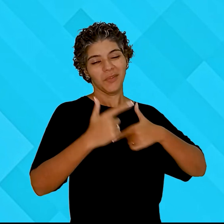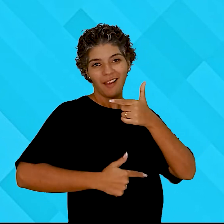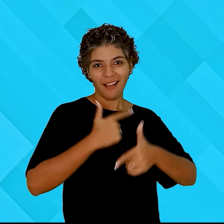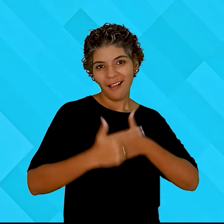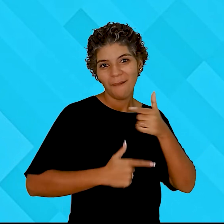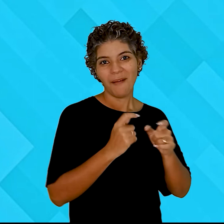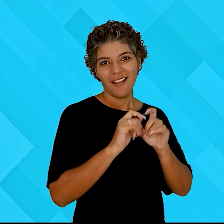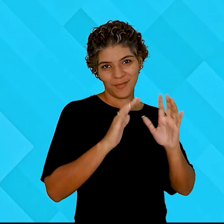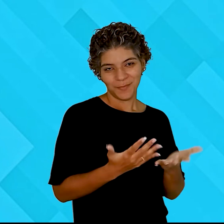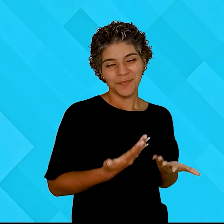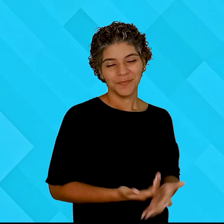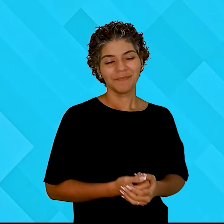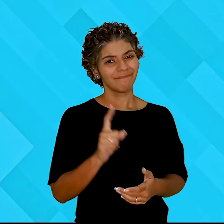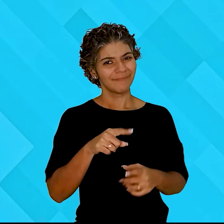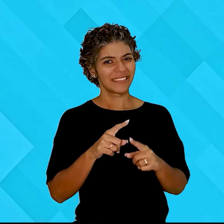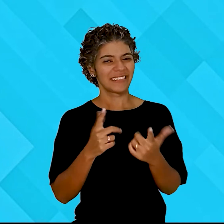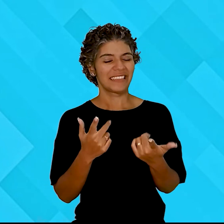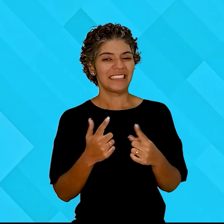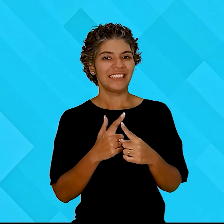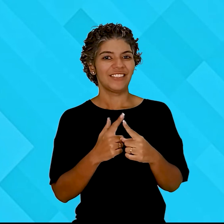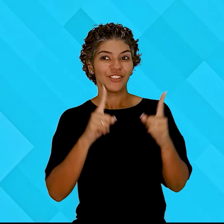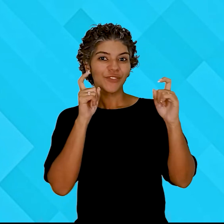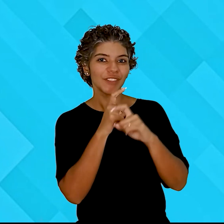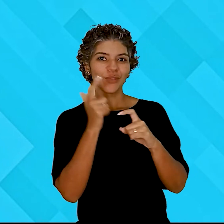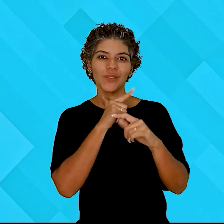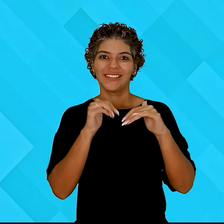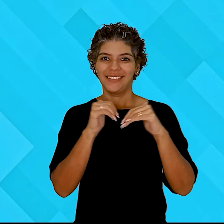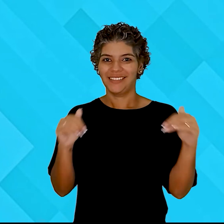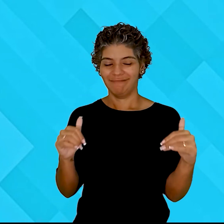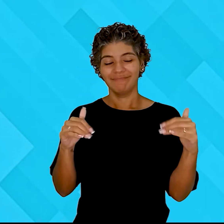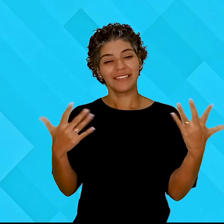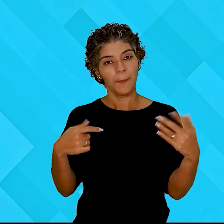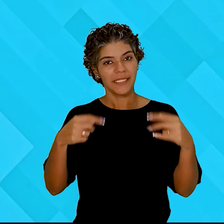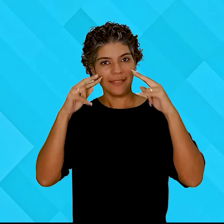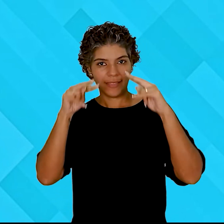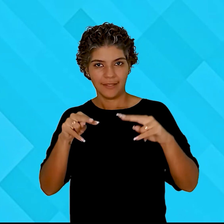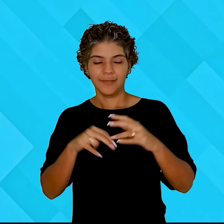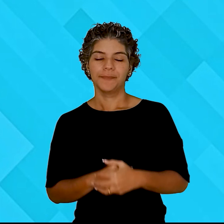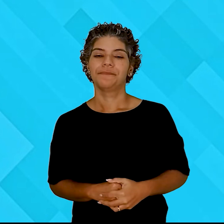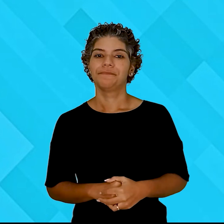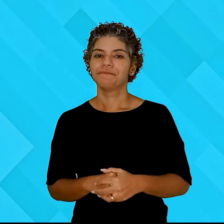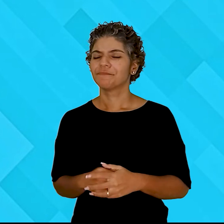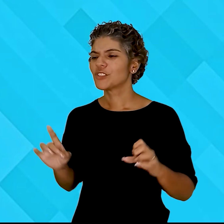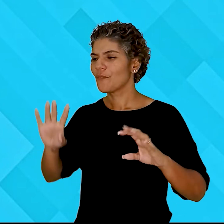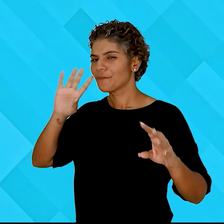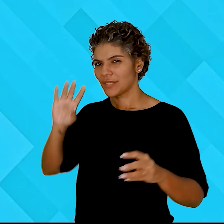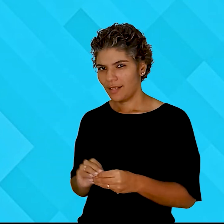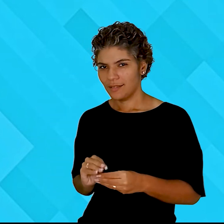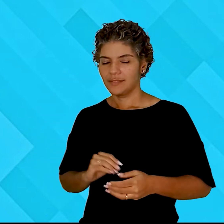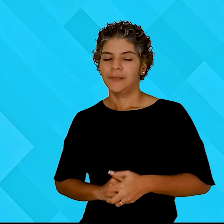esses dois núcleos. Então, a gente tem sempre que ficar muito atento a isso. Então, só para finalizar, é possível empreender sem